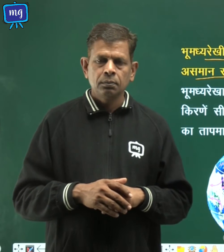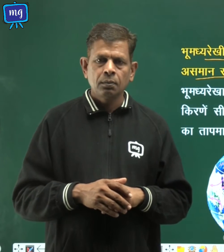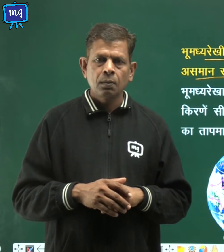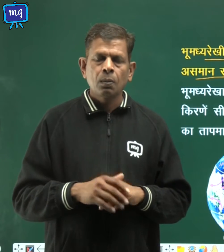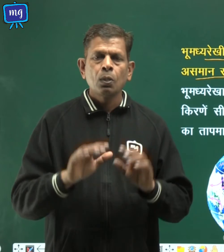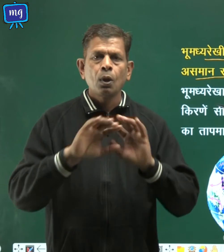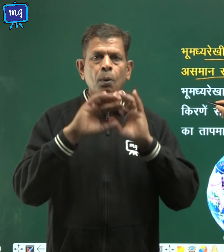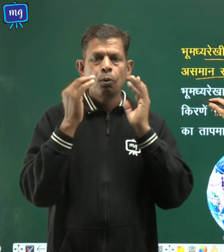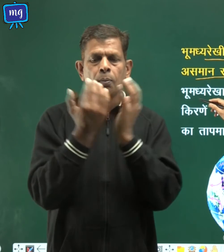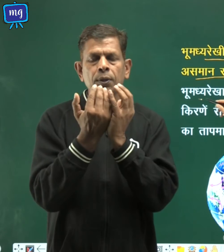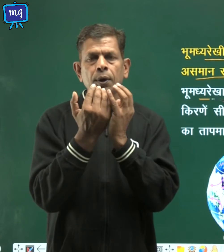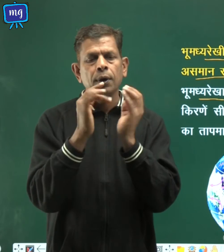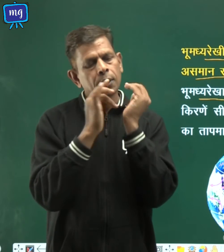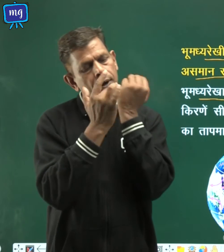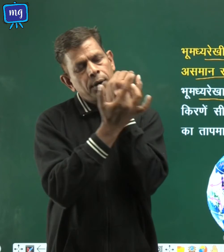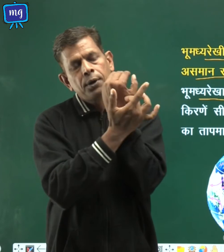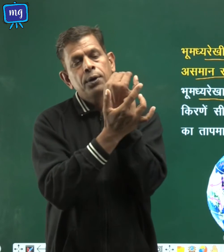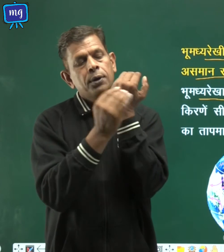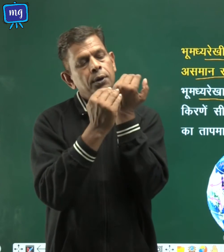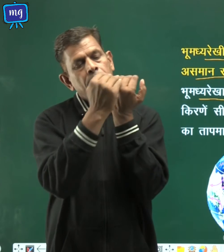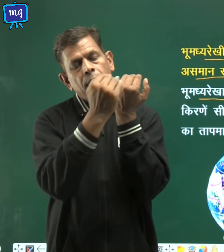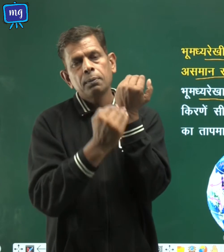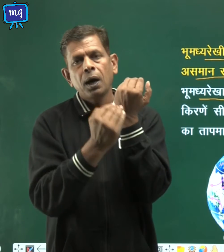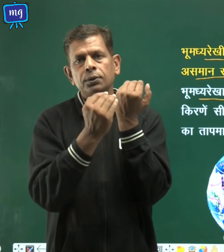भूमध्य रेखा के आसपास